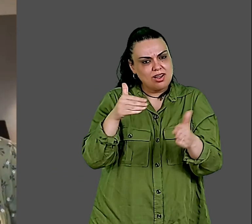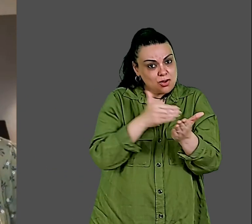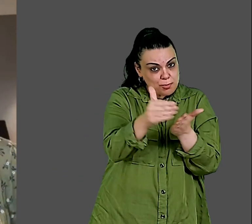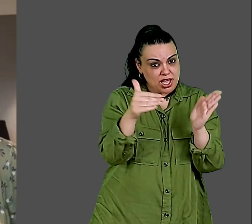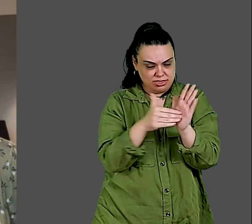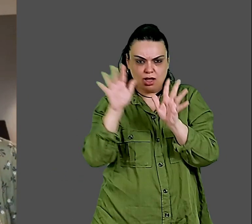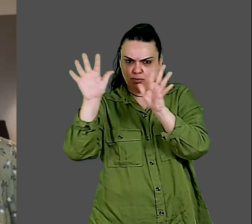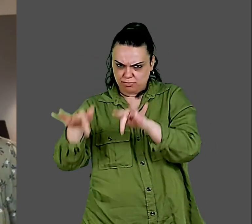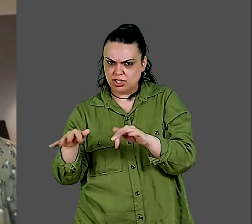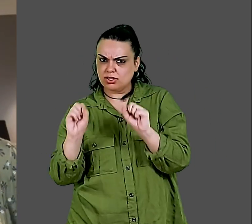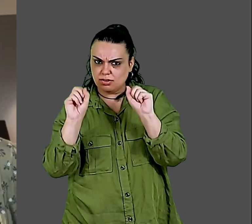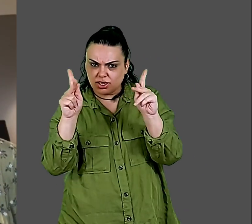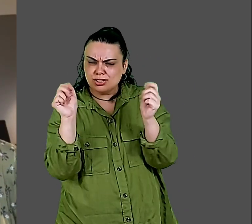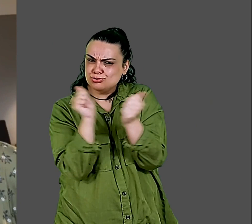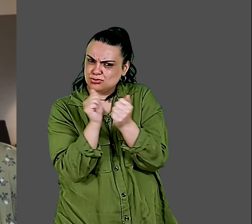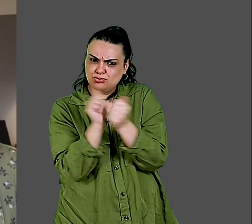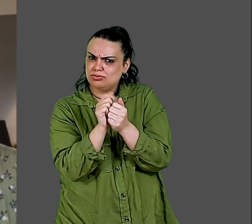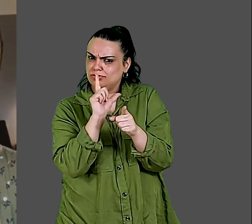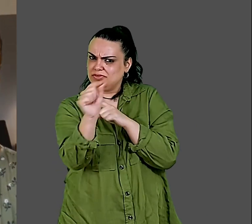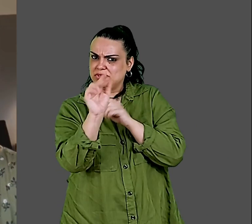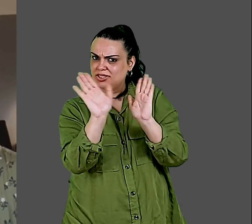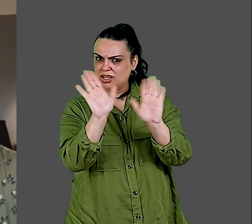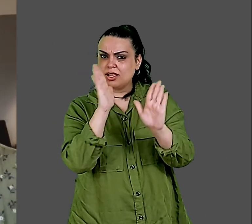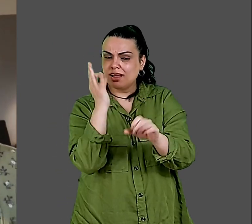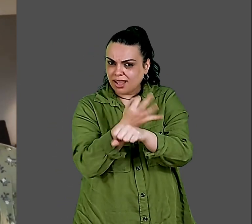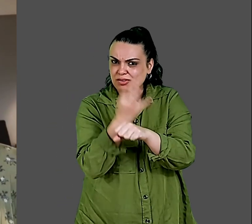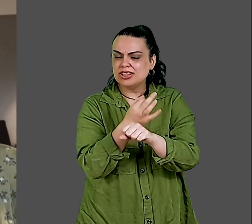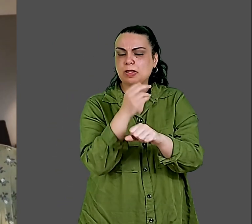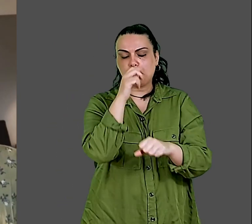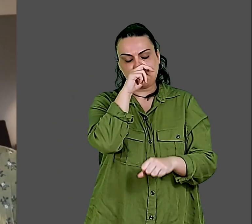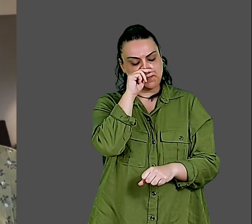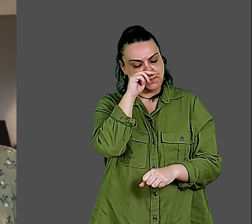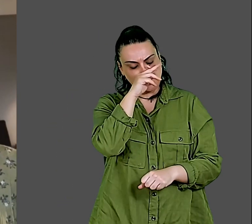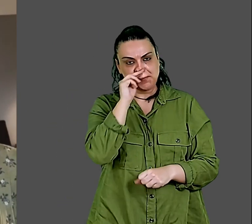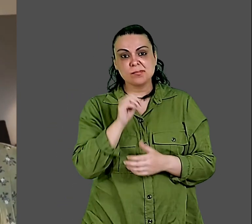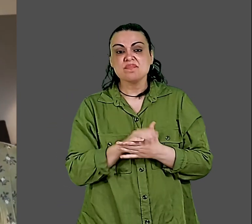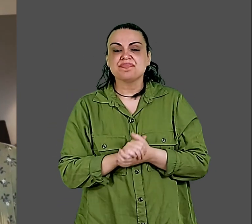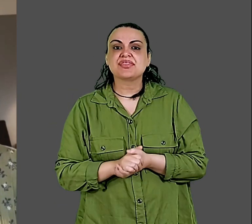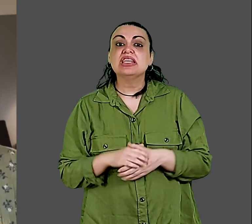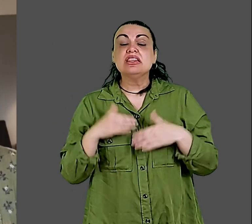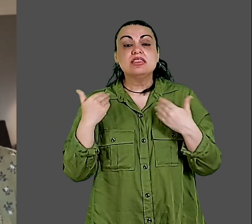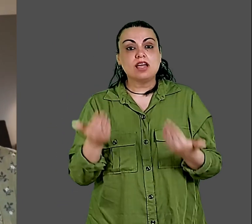e vamos terminar junto. Isso aqui é pedagógico, ok? Dentro disso,